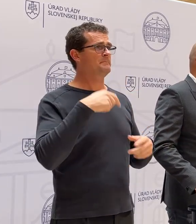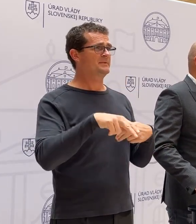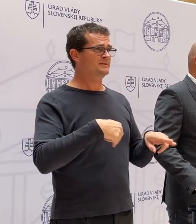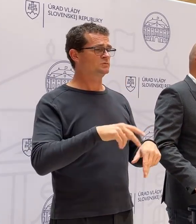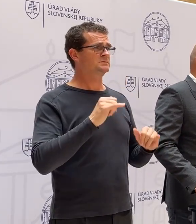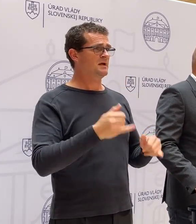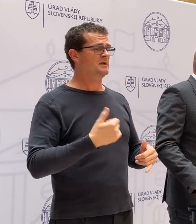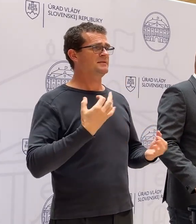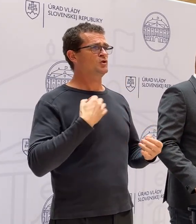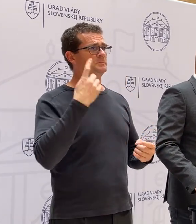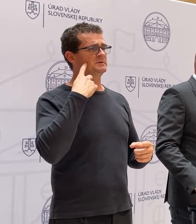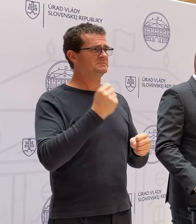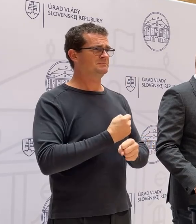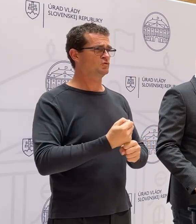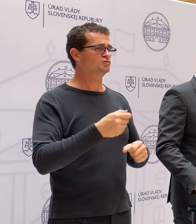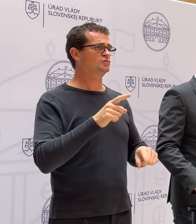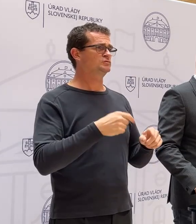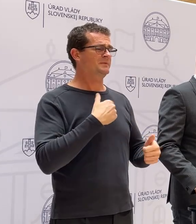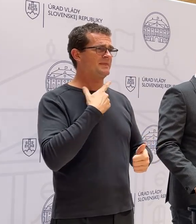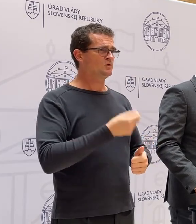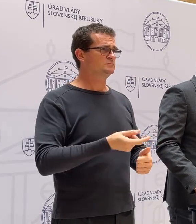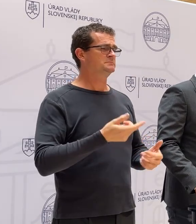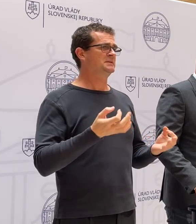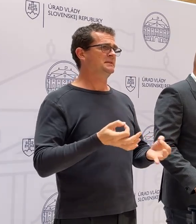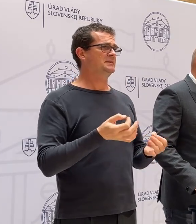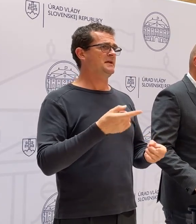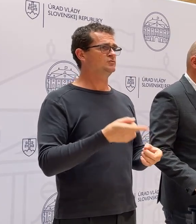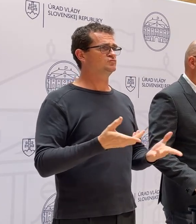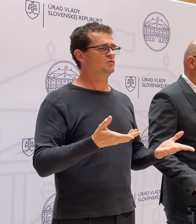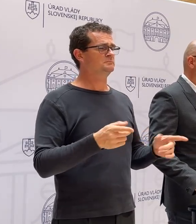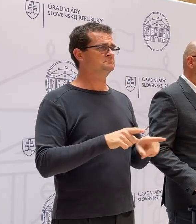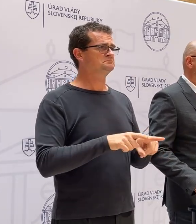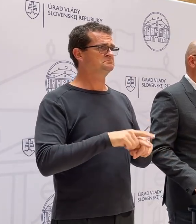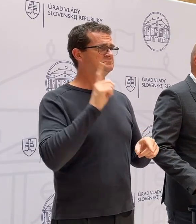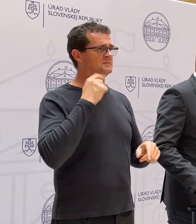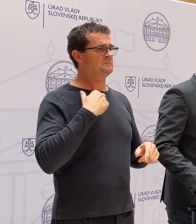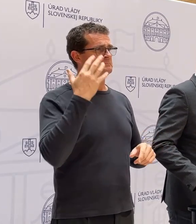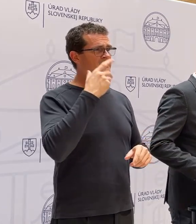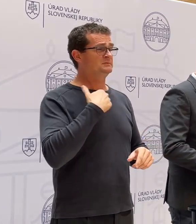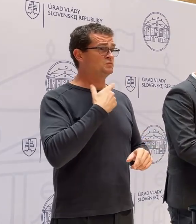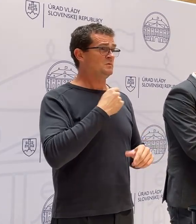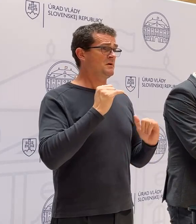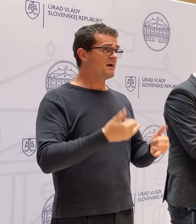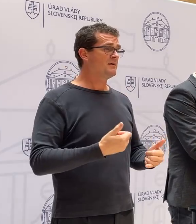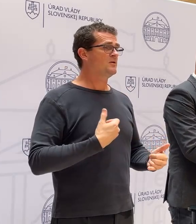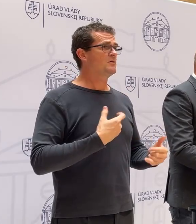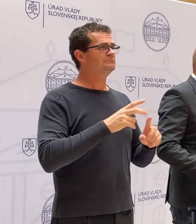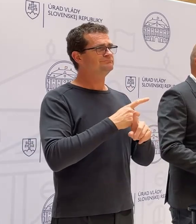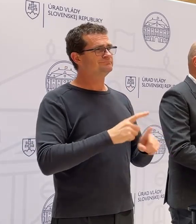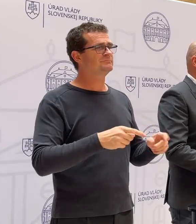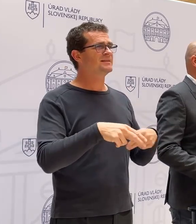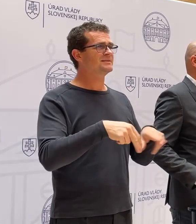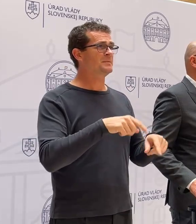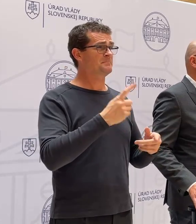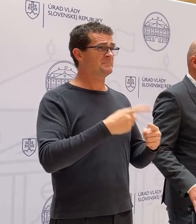diskutovať. Niečo si myslíme, že je zbytočné, s niečím nesúhlasíme, s niečím zase si vieme presne, že budeme súhlasiť, ale akákoľvek debata k